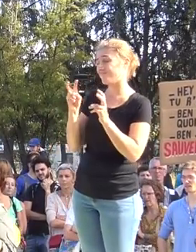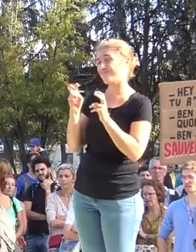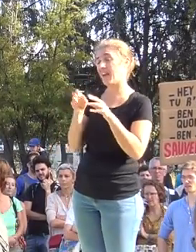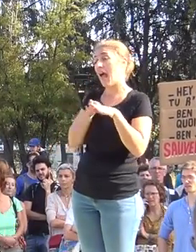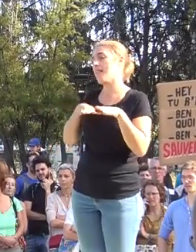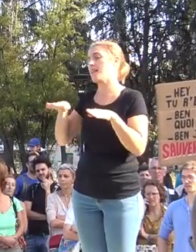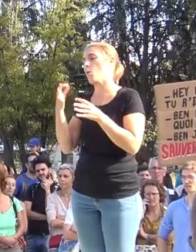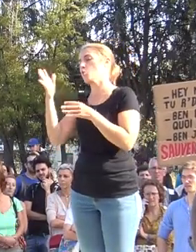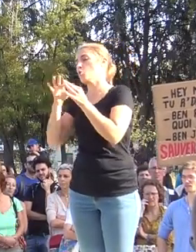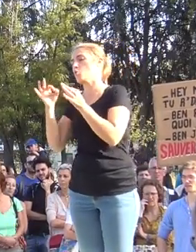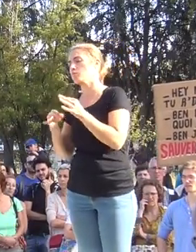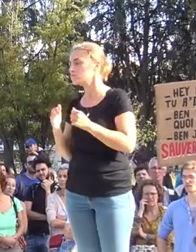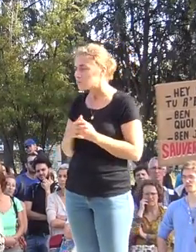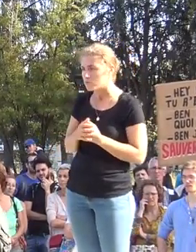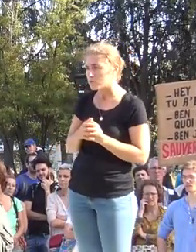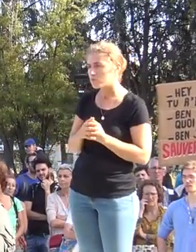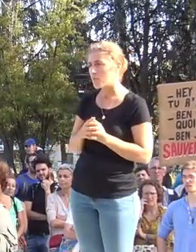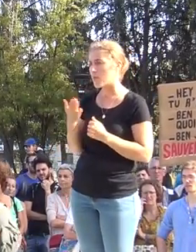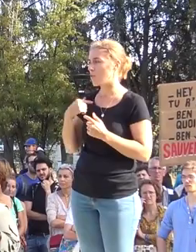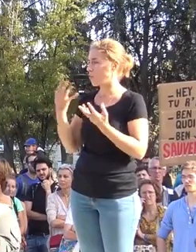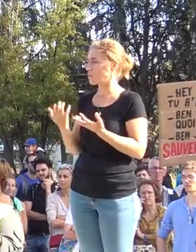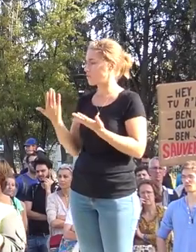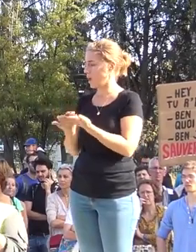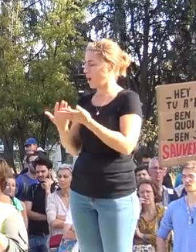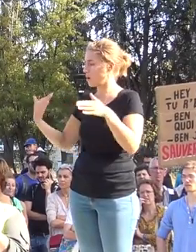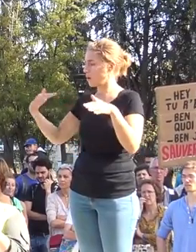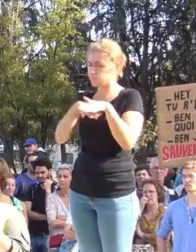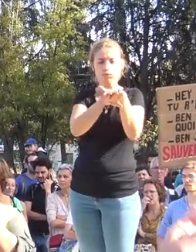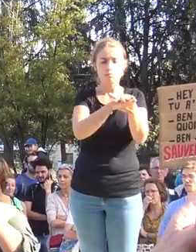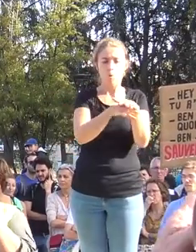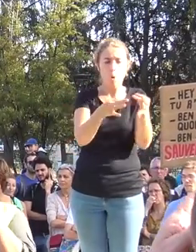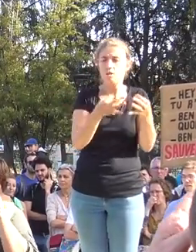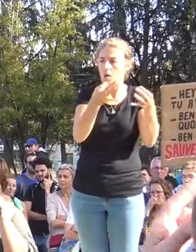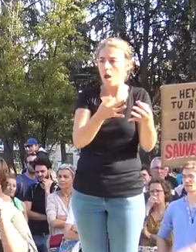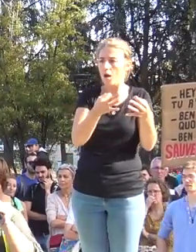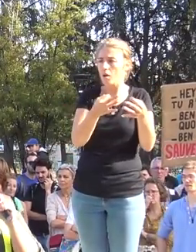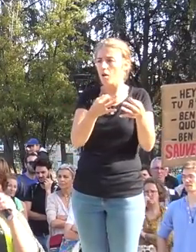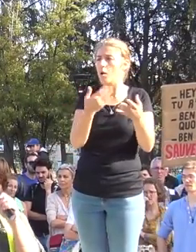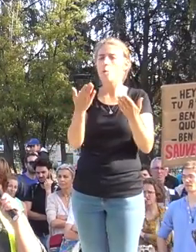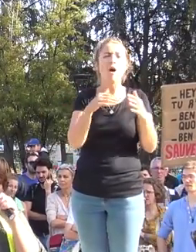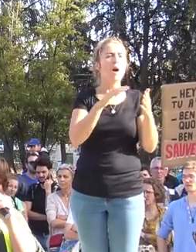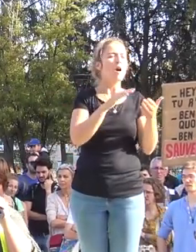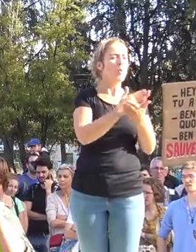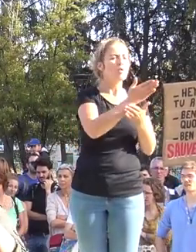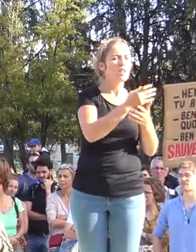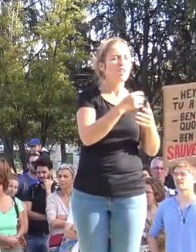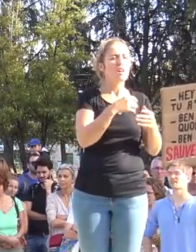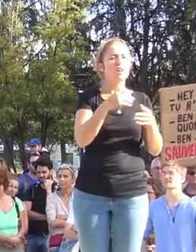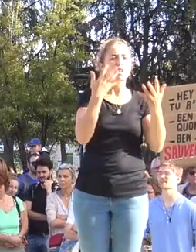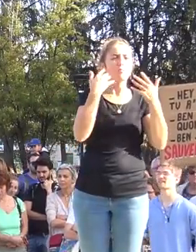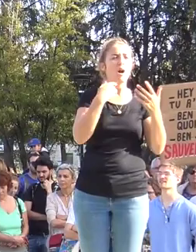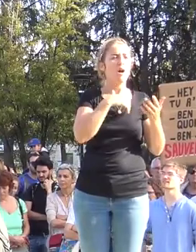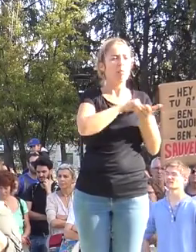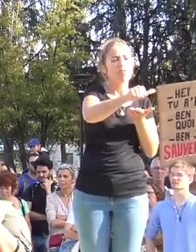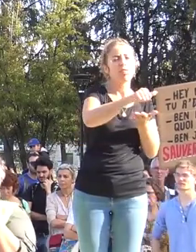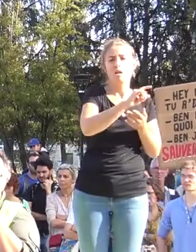Nous, on a envie que ces alternatives, demain, ce soit la norme et que ce soit ça qui porte le monde et pas les projets qui tuent le climat. Et ça,